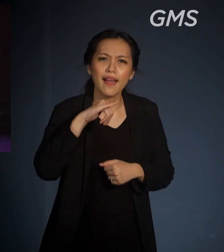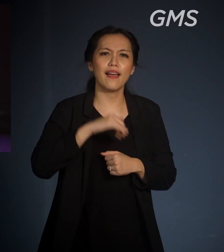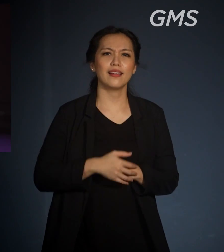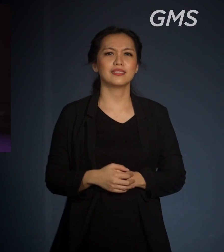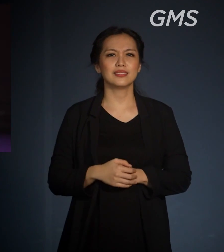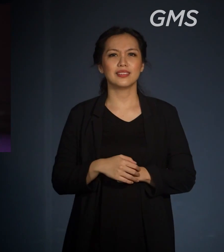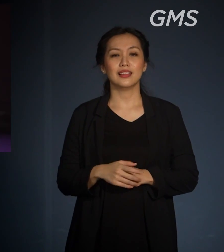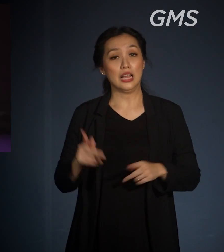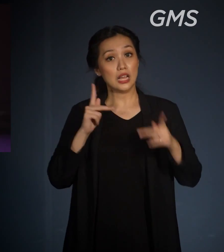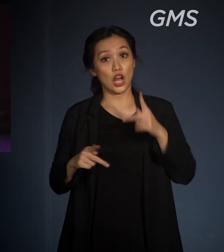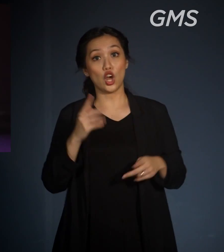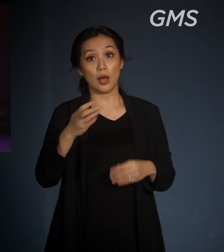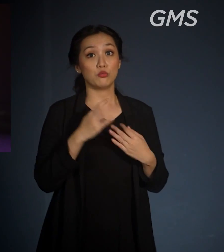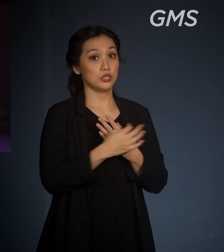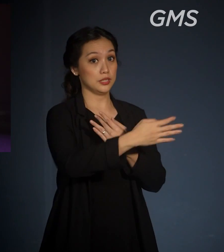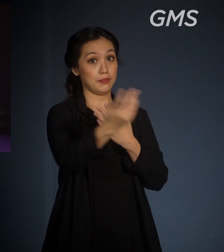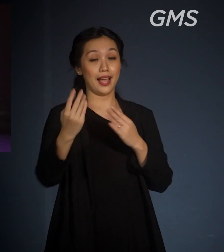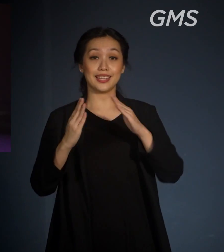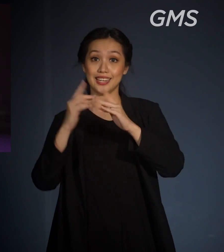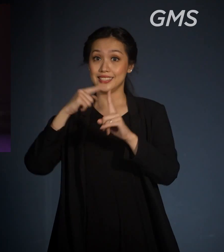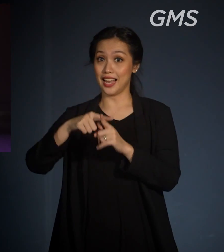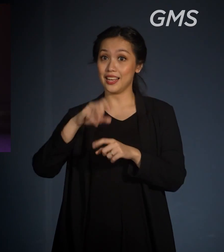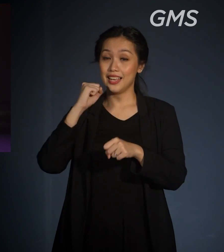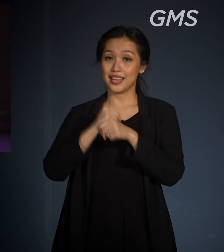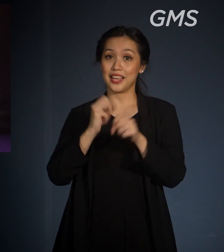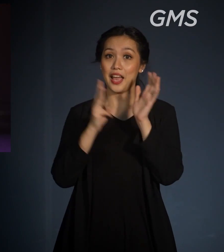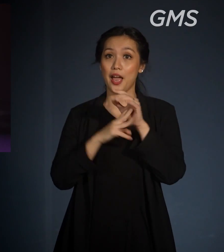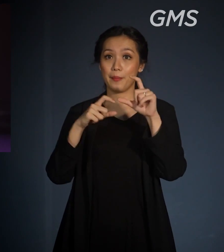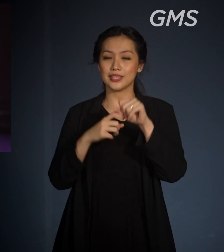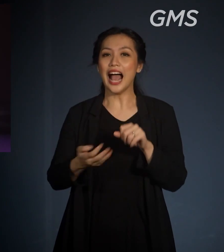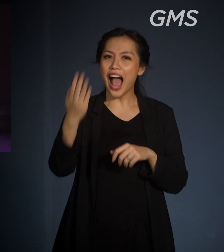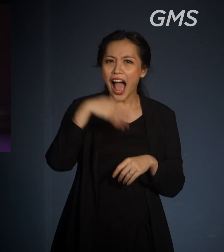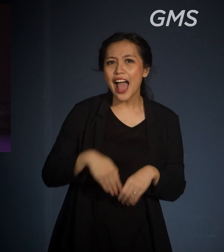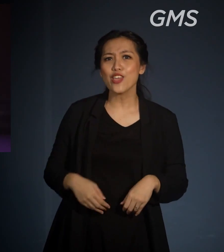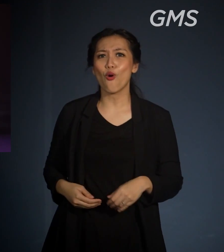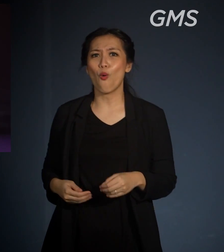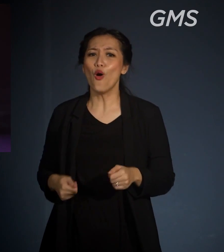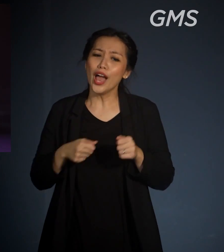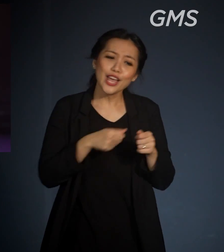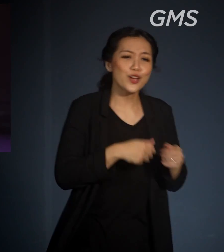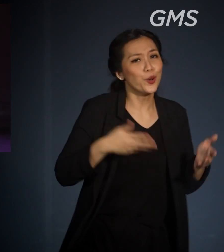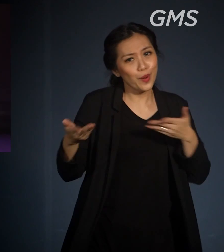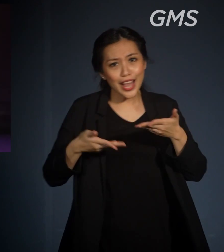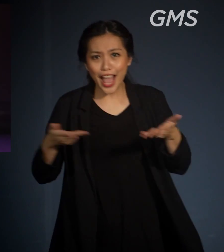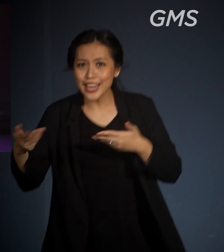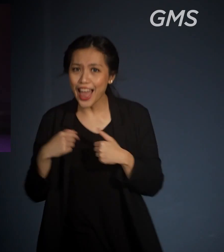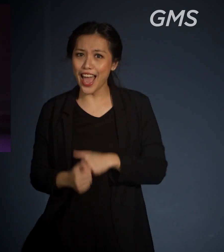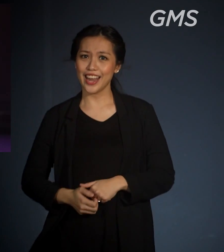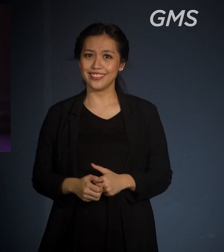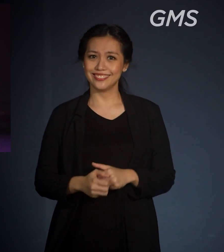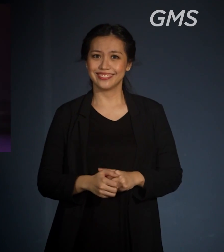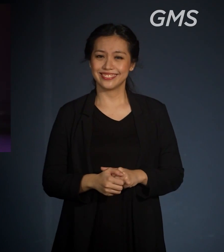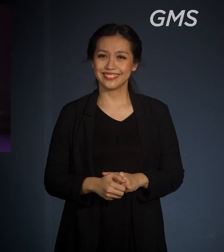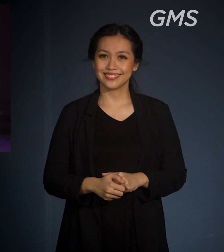adalah jemaat Gereja Mawar Sharon, libatkan diri Anda dalam melayani. Lihatlah bahwa diri Anda